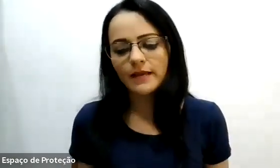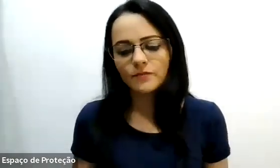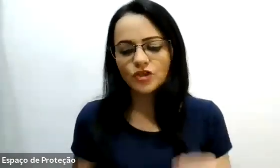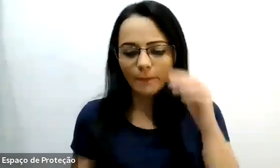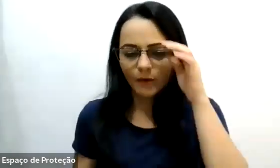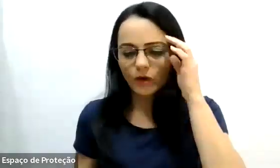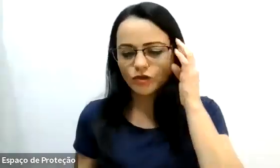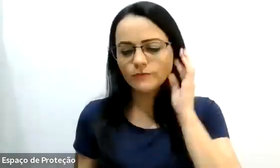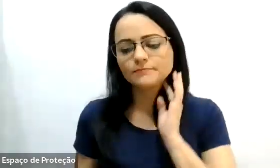quiserem,